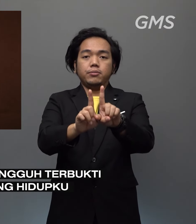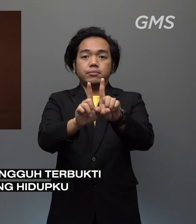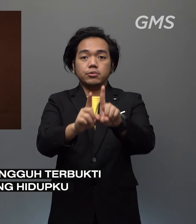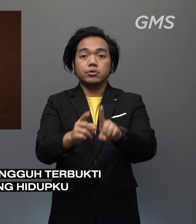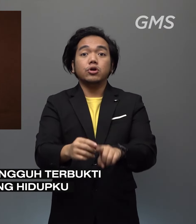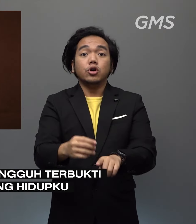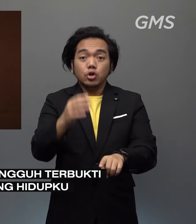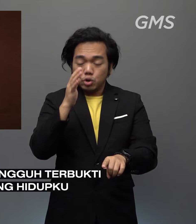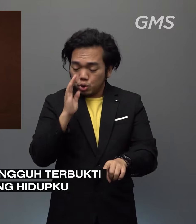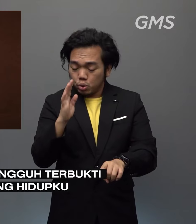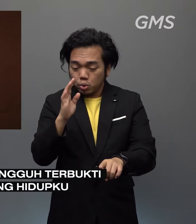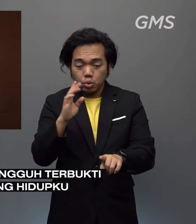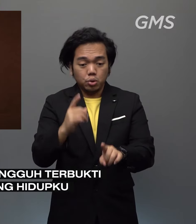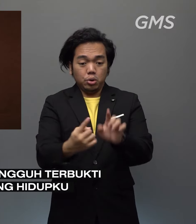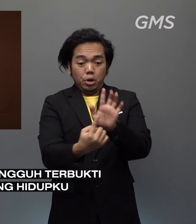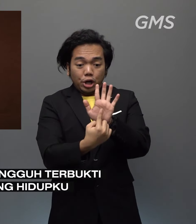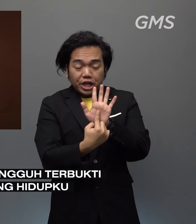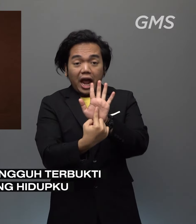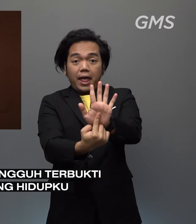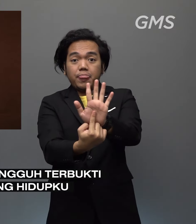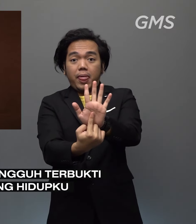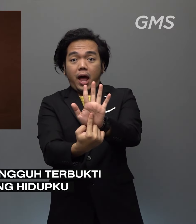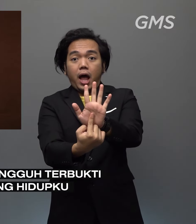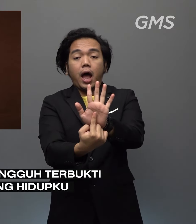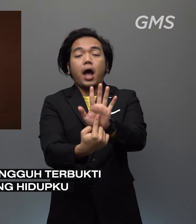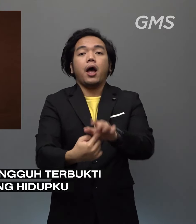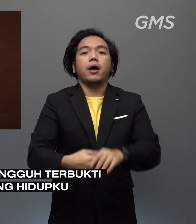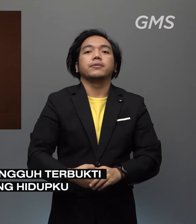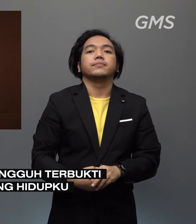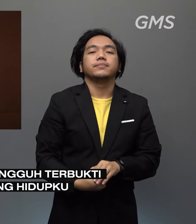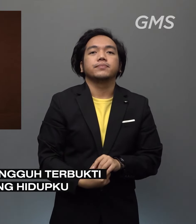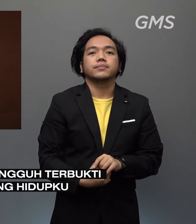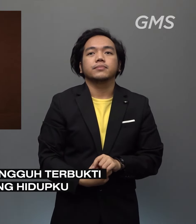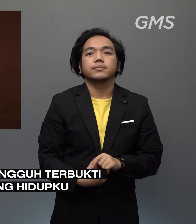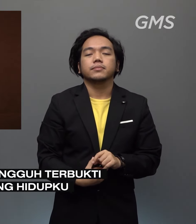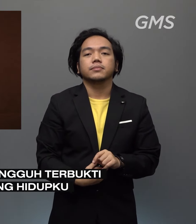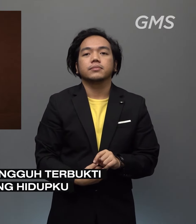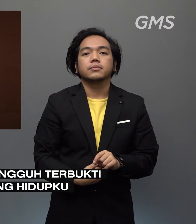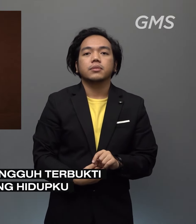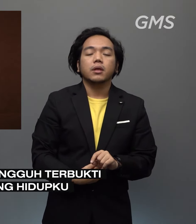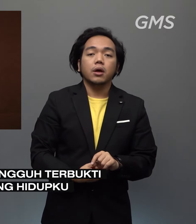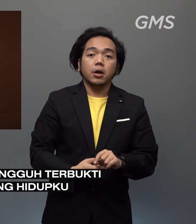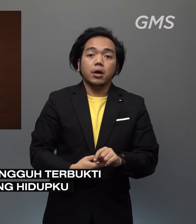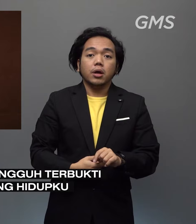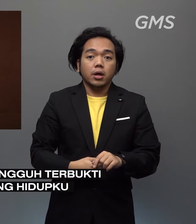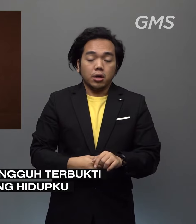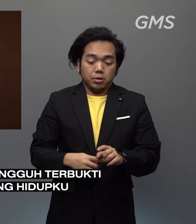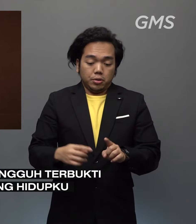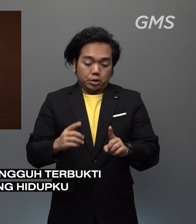kesetiaanmu, sungguh terbukti di